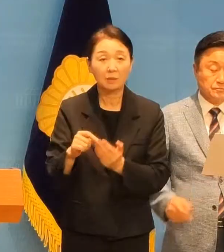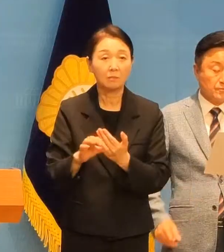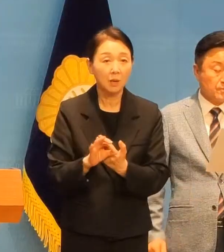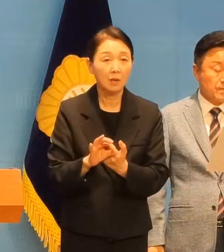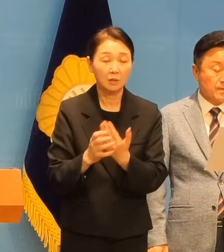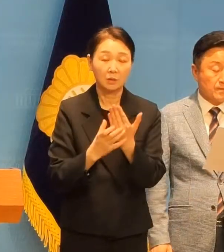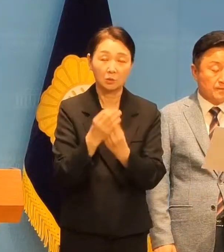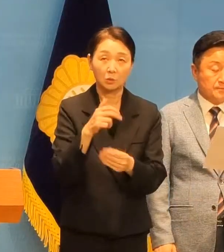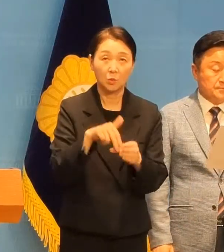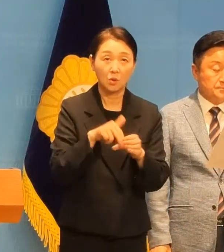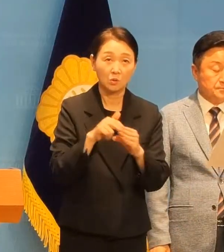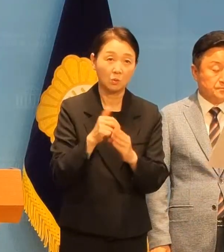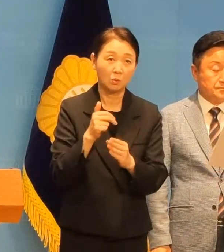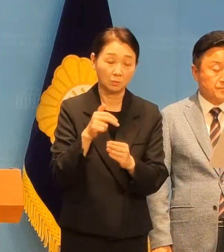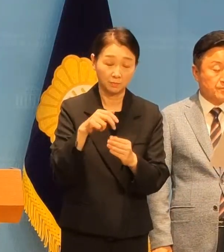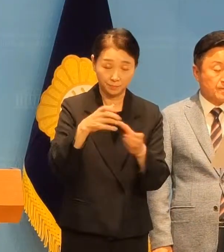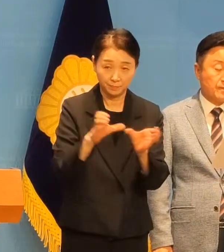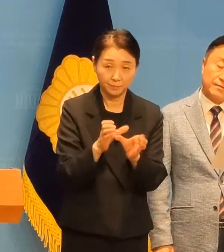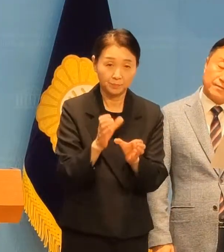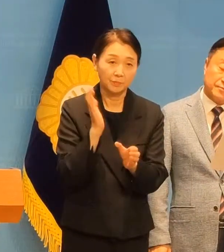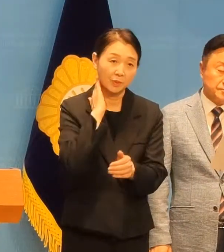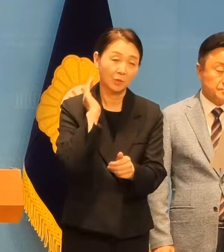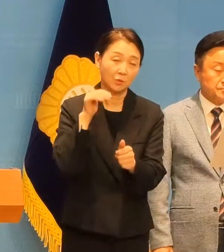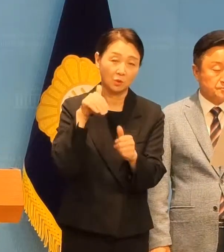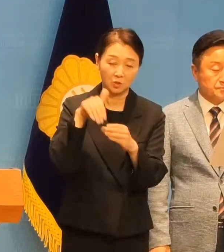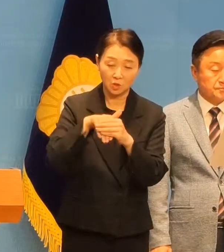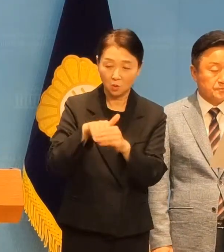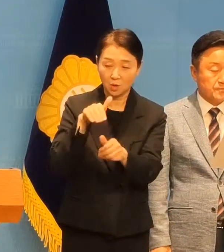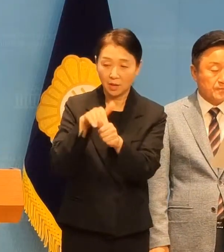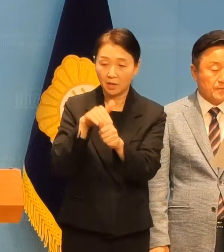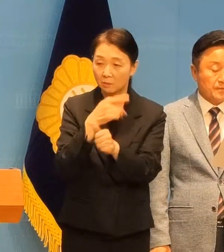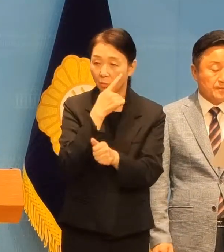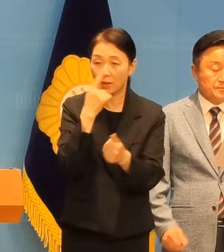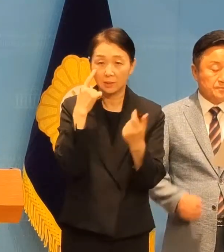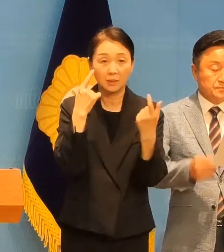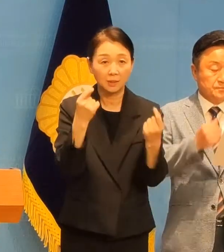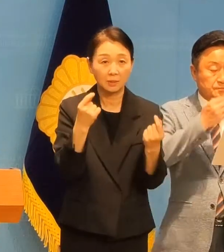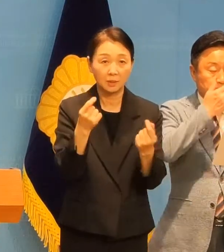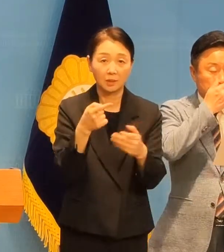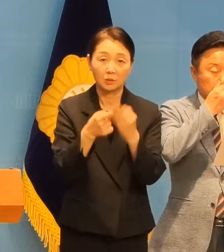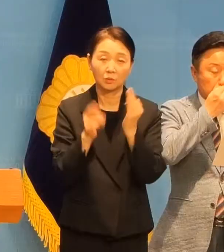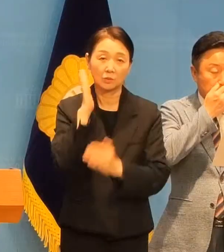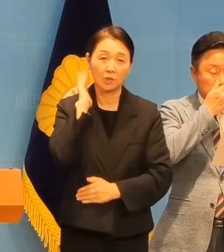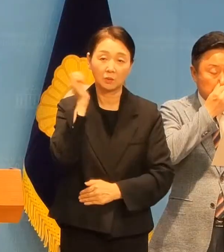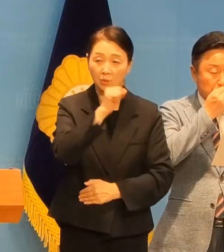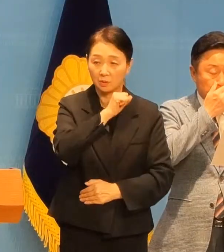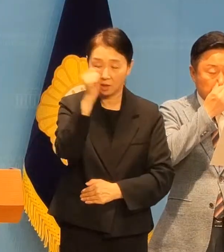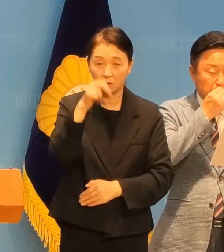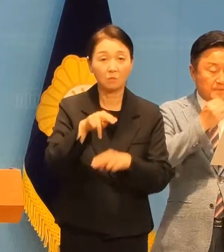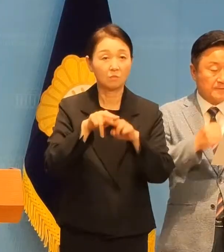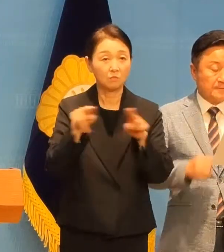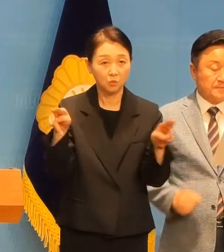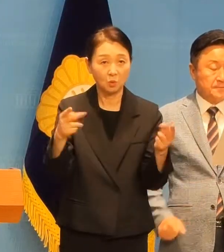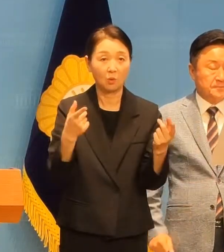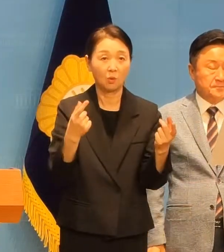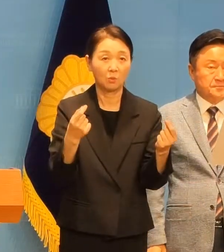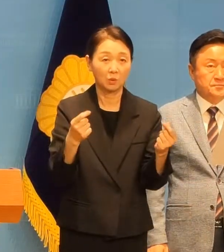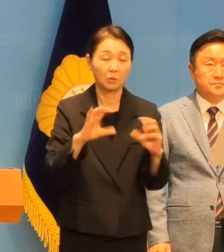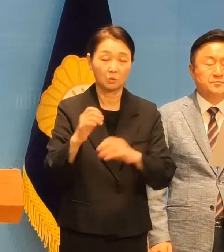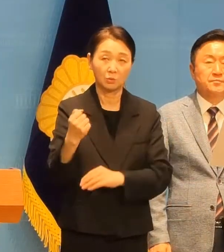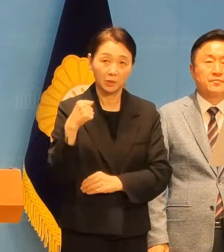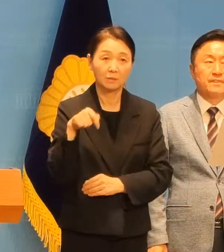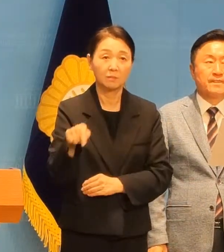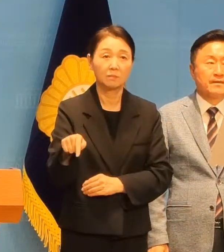통일교의 대선 개입이 입증되는 것입니다. 윤석열 대통령 당선의 원천 무효는 물론